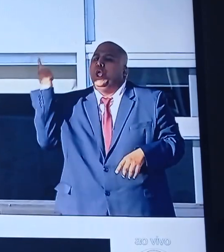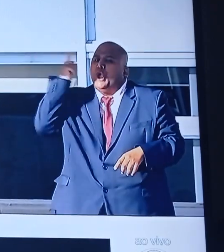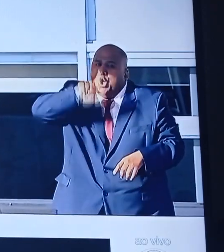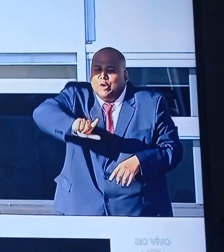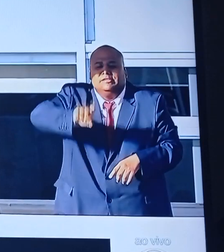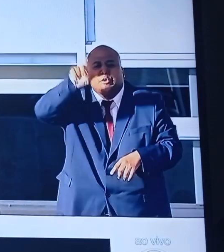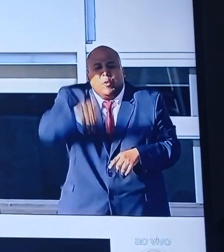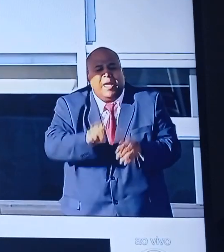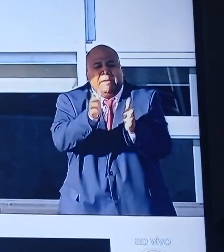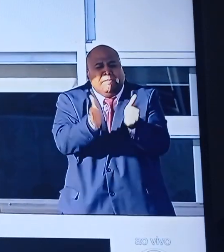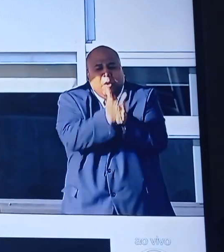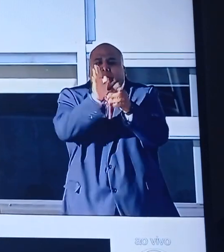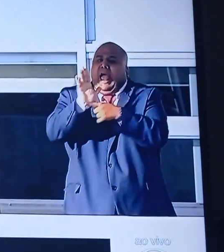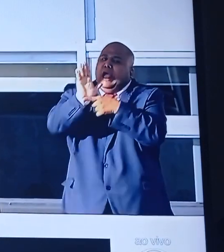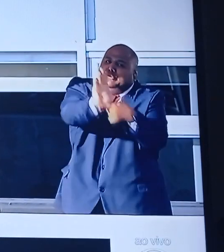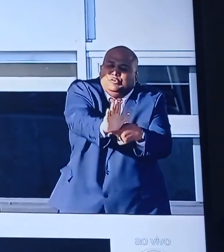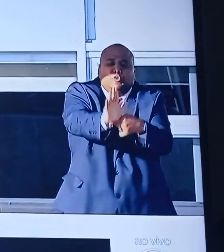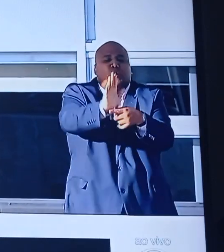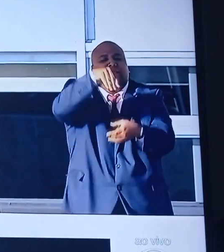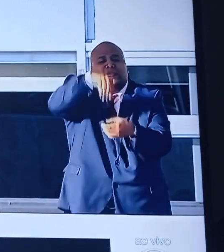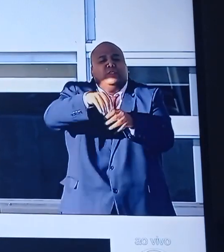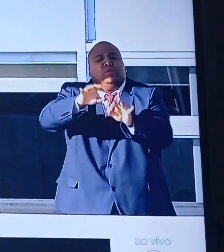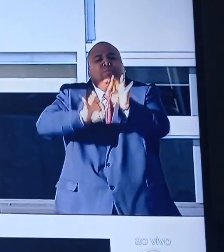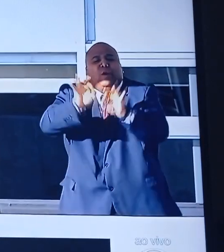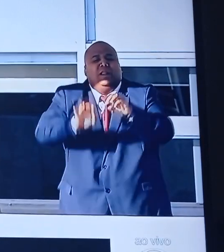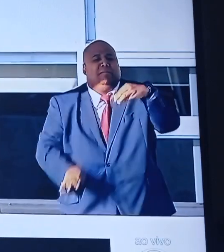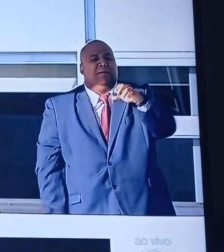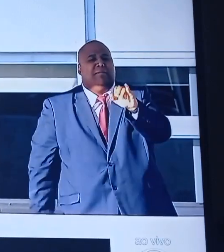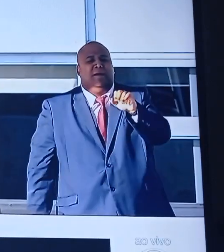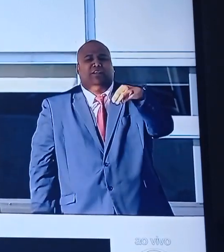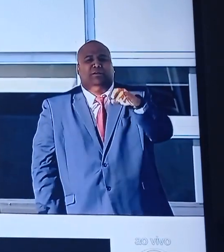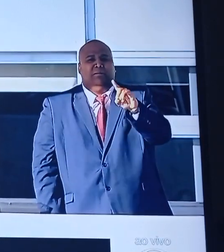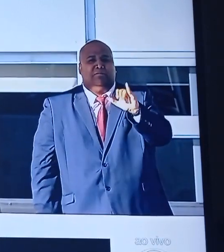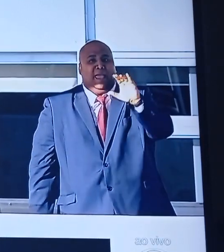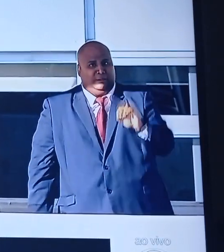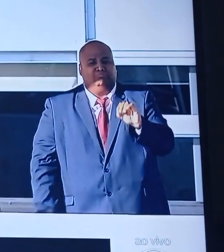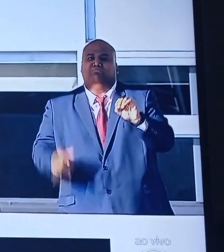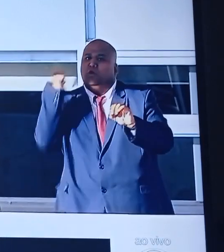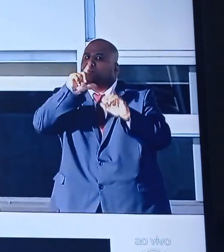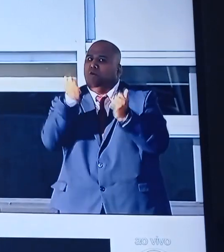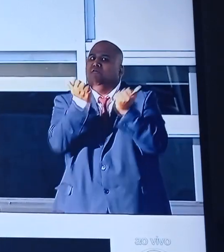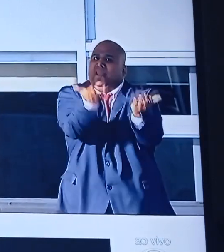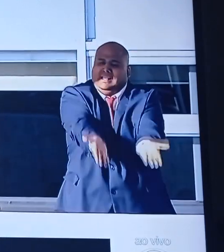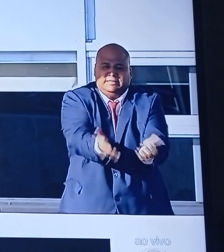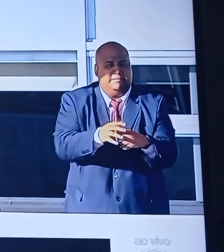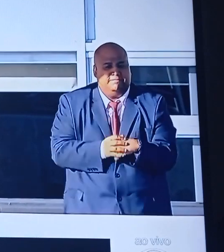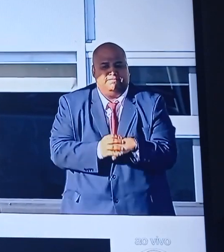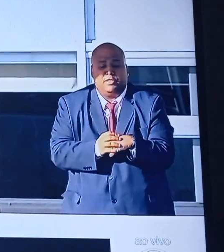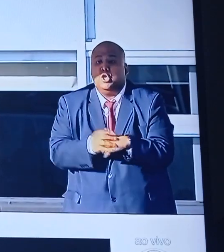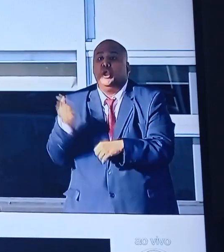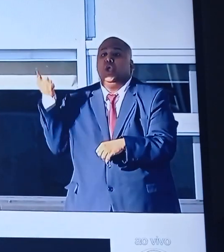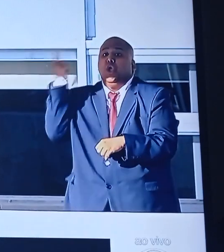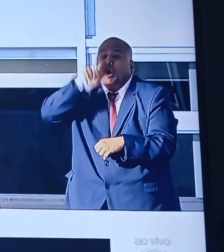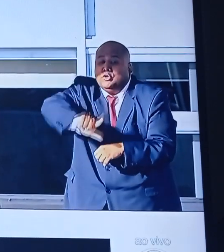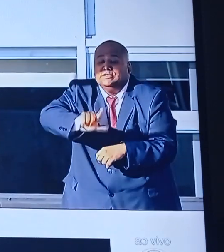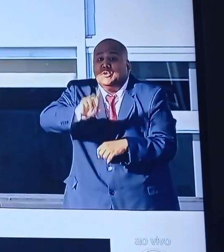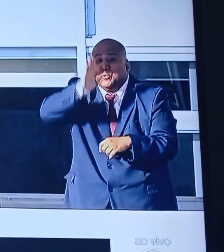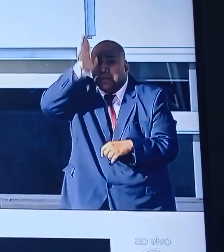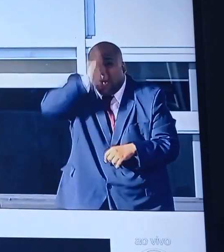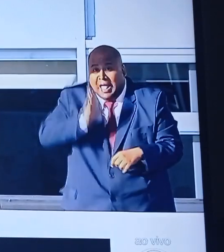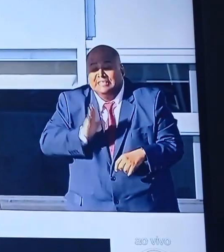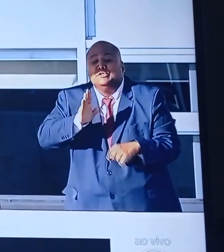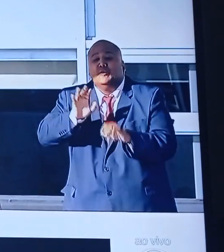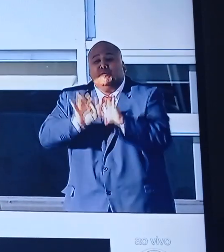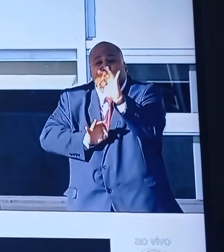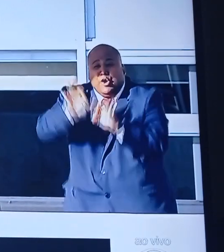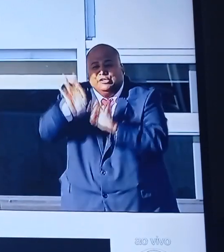nas periferias das grandes cidades e nos pontos mais remotos do Brasil. Criamos um Brasil sorridente